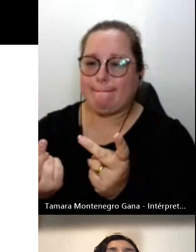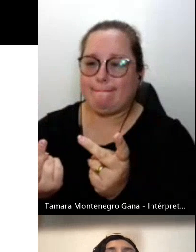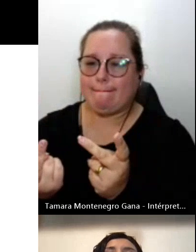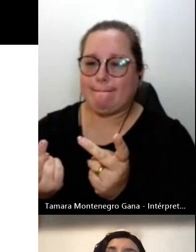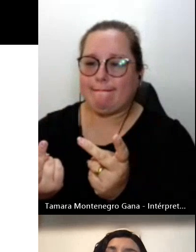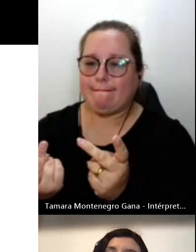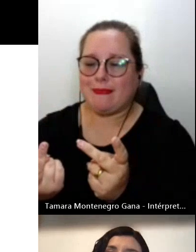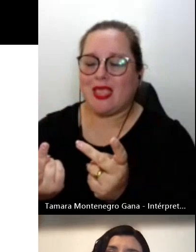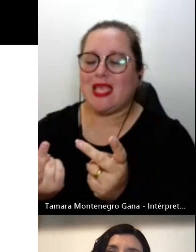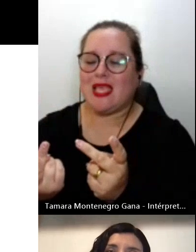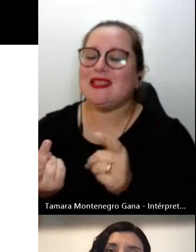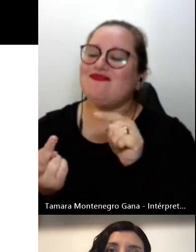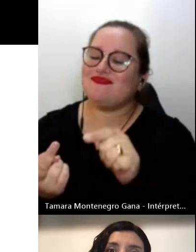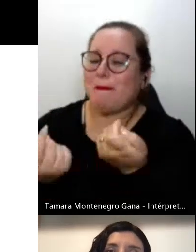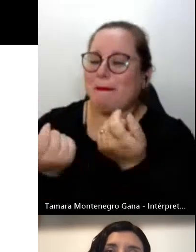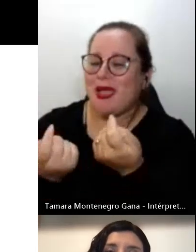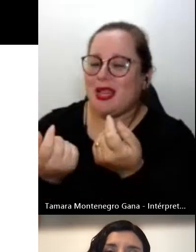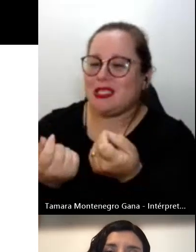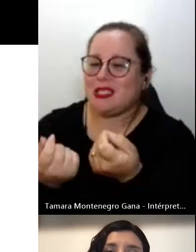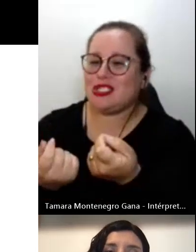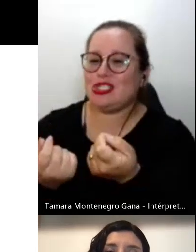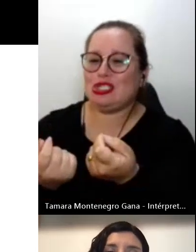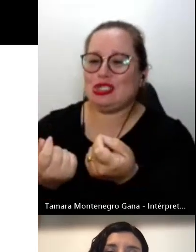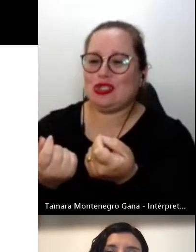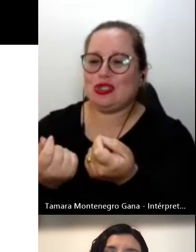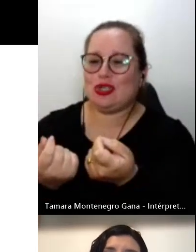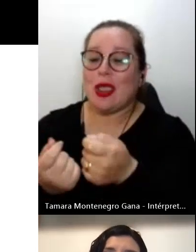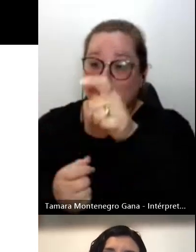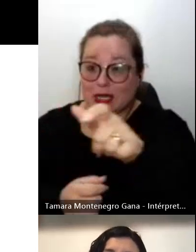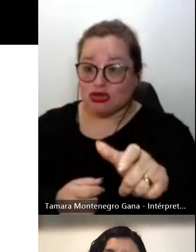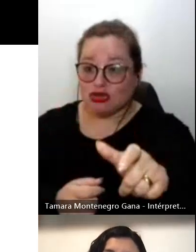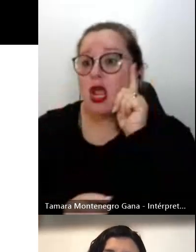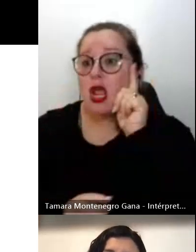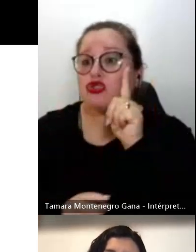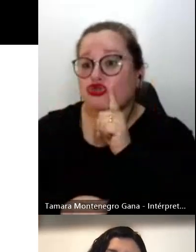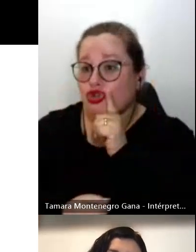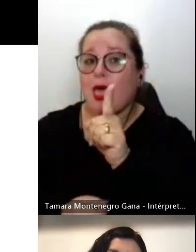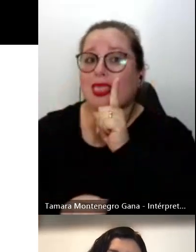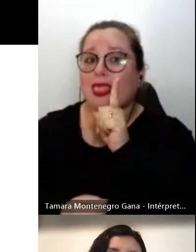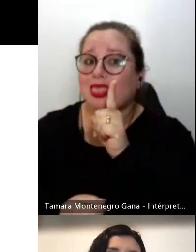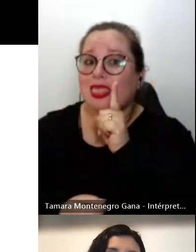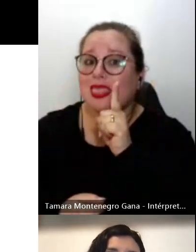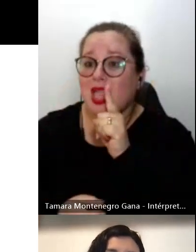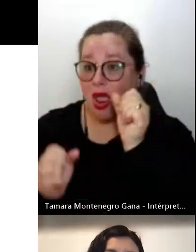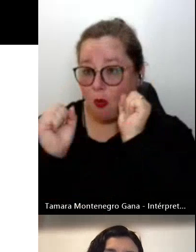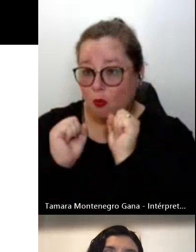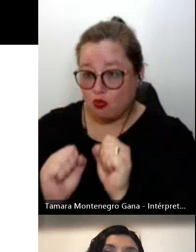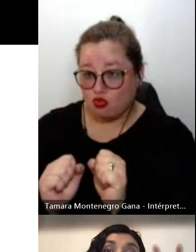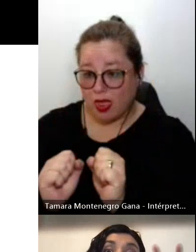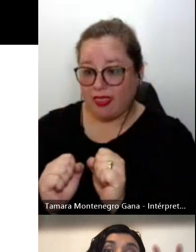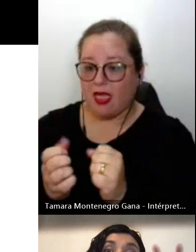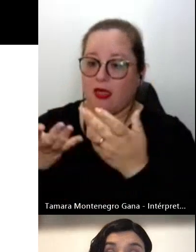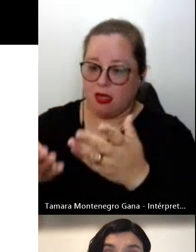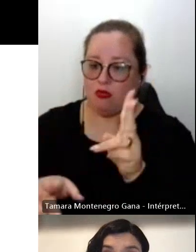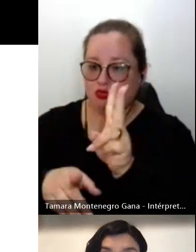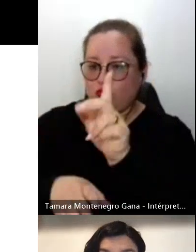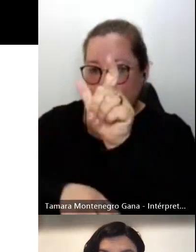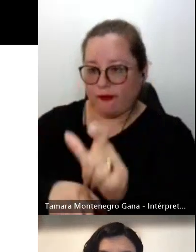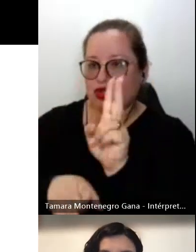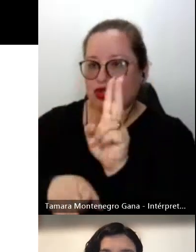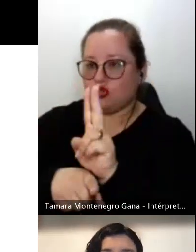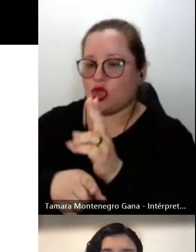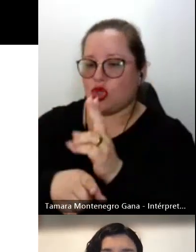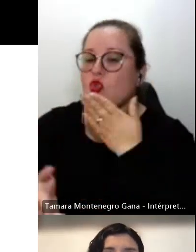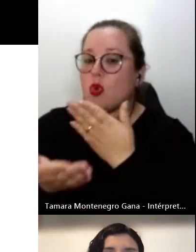esta capacidad que tienen las personas sordas, en particular los educadores sordos, cuando ven a un